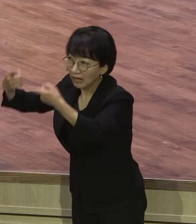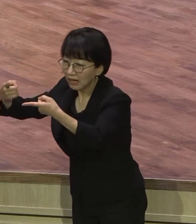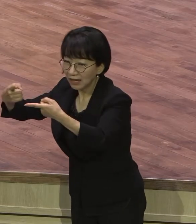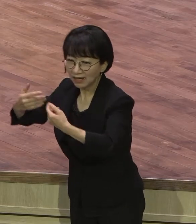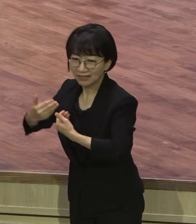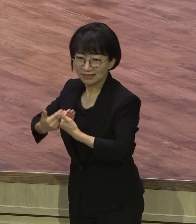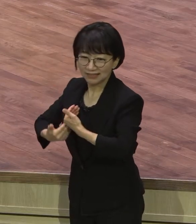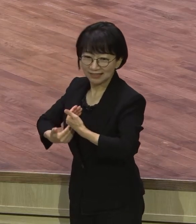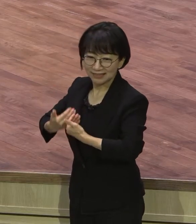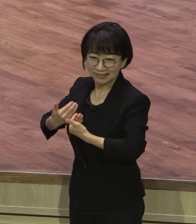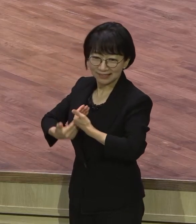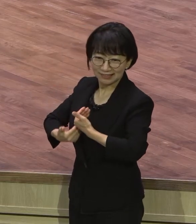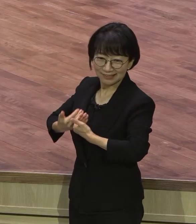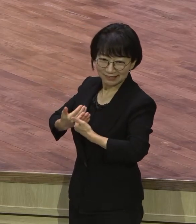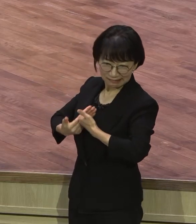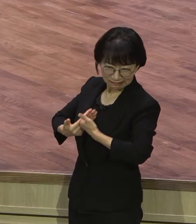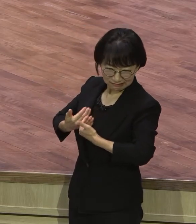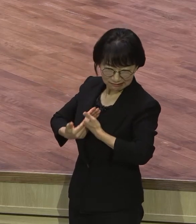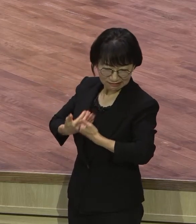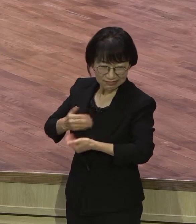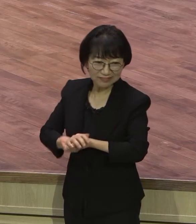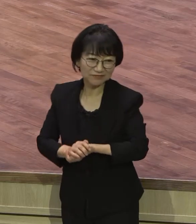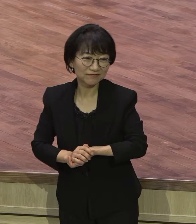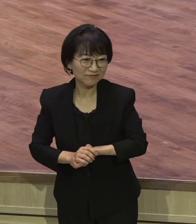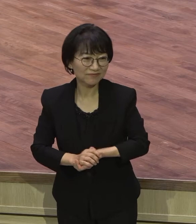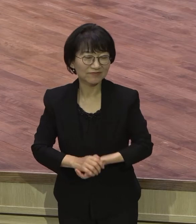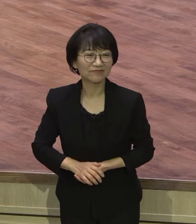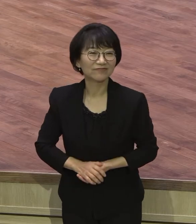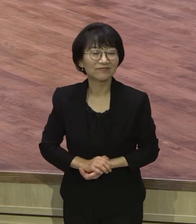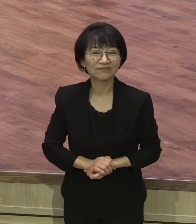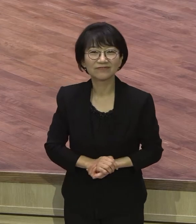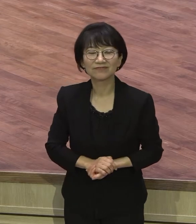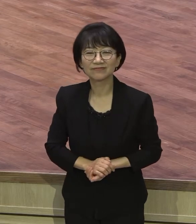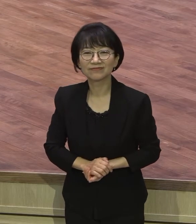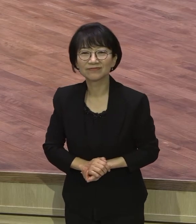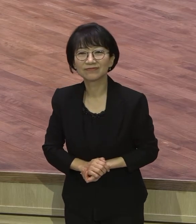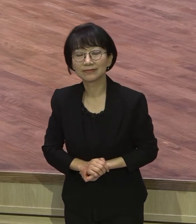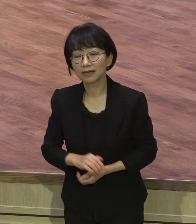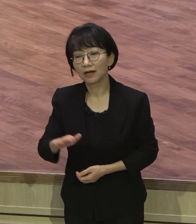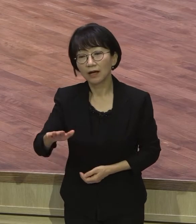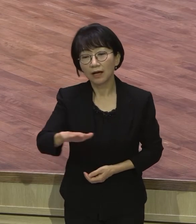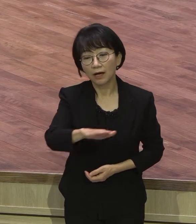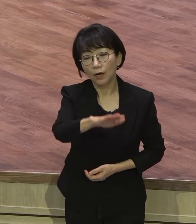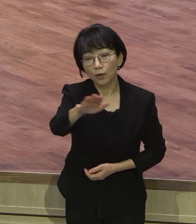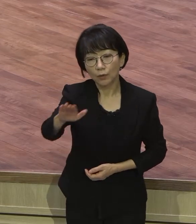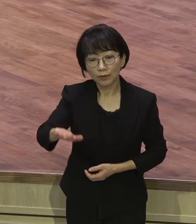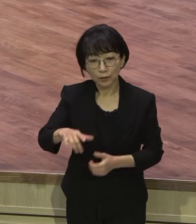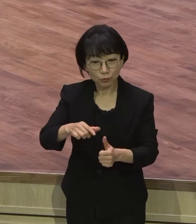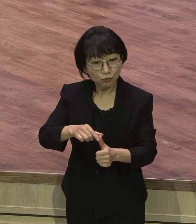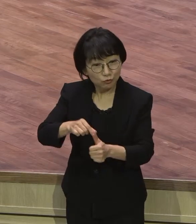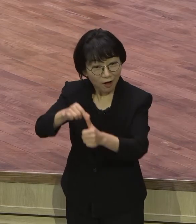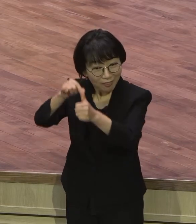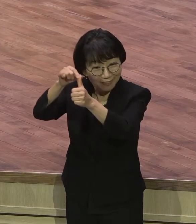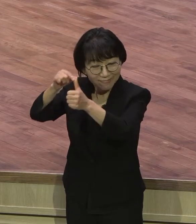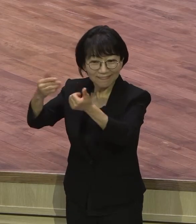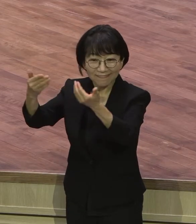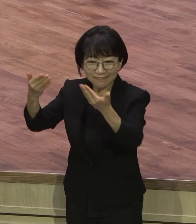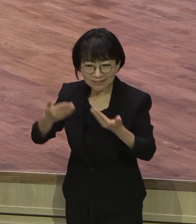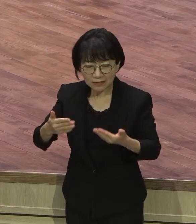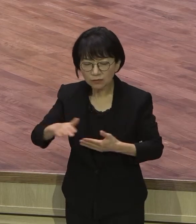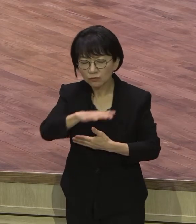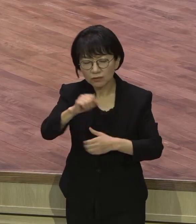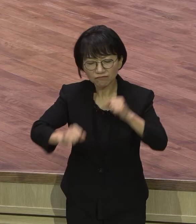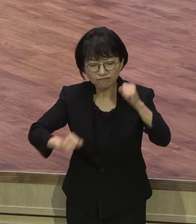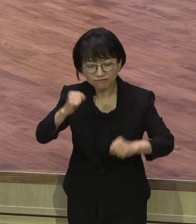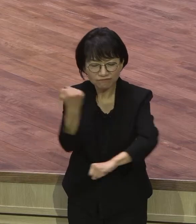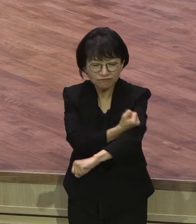자, 이 비유는 본질적으로 우리에게 주어진 구원이 어떤 행위나 노력을 주는 것이 아니고 이게 무슨